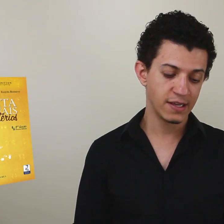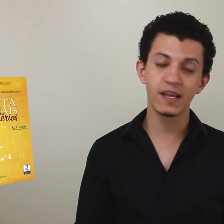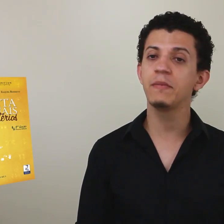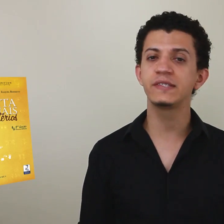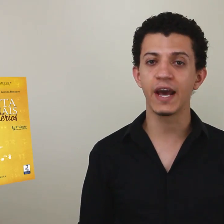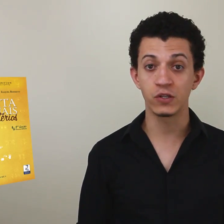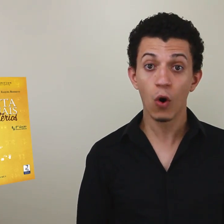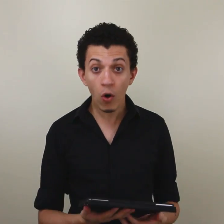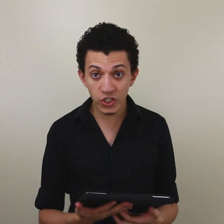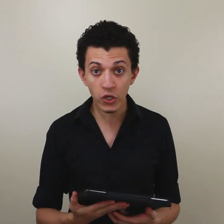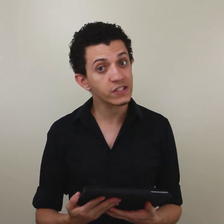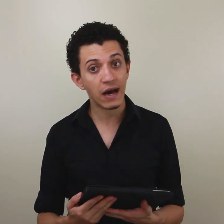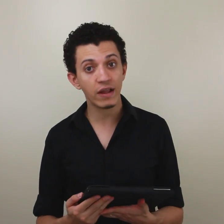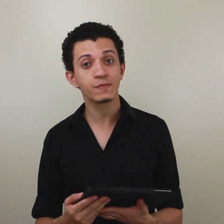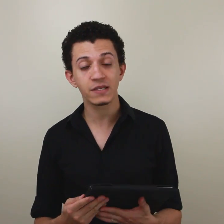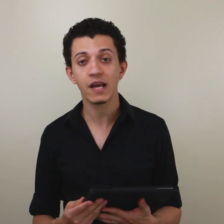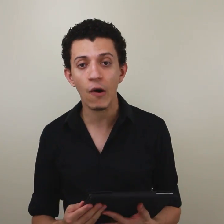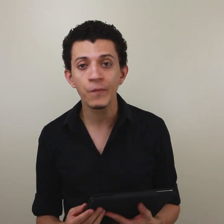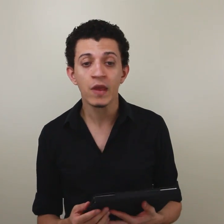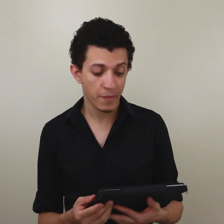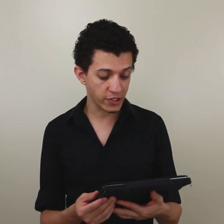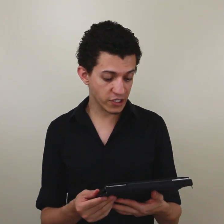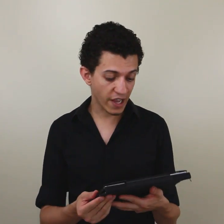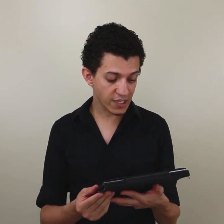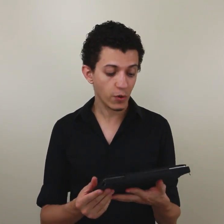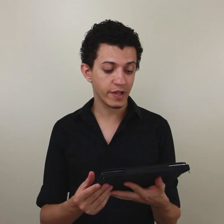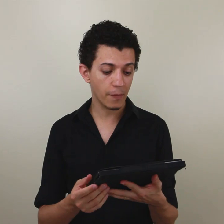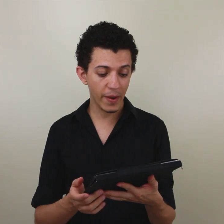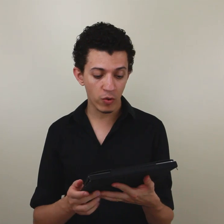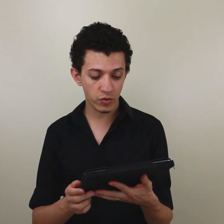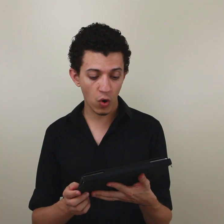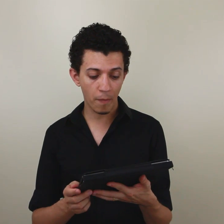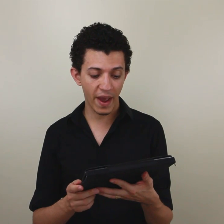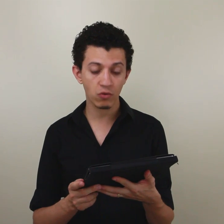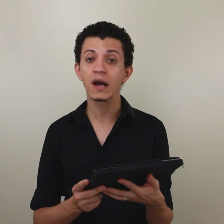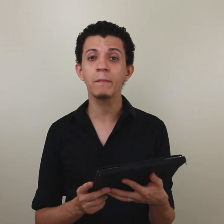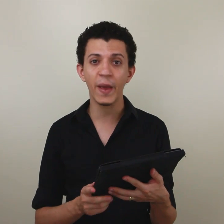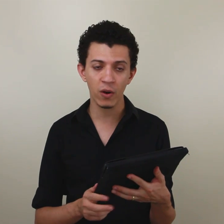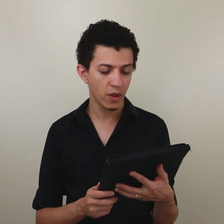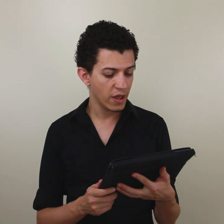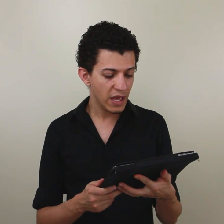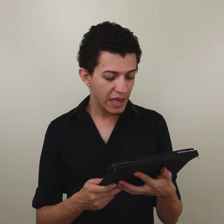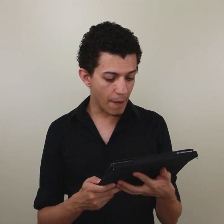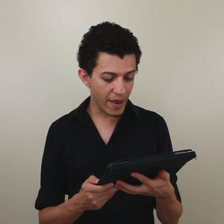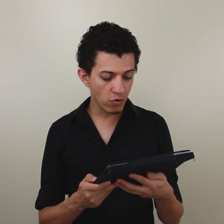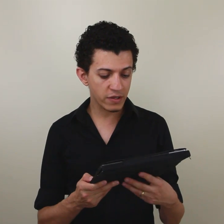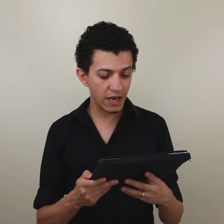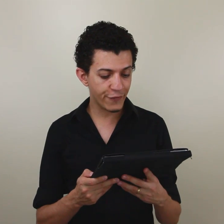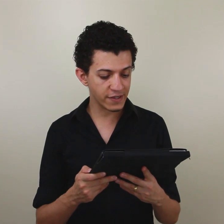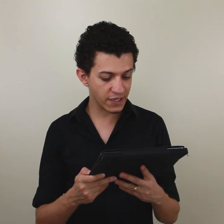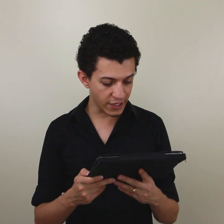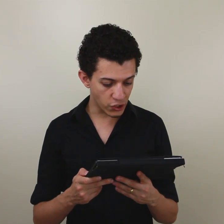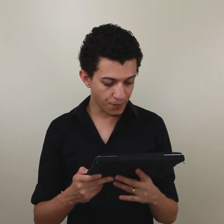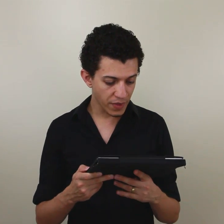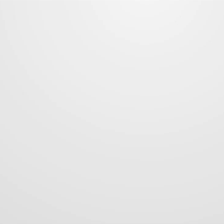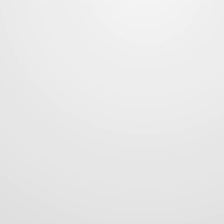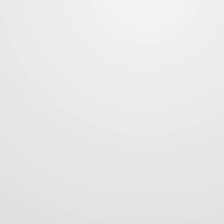Sem Mistérios. Hoje, nossa aula é especial, que a gente está respondendo a pergunta do Roberto Campelo, e a pergunta dele foi a seguinte: minha